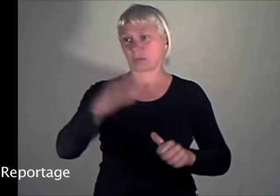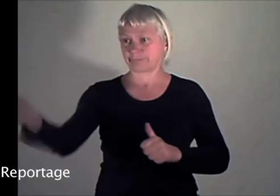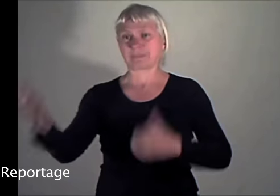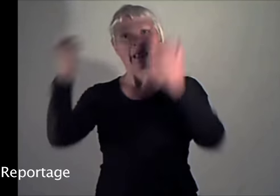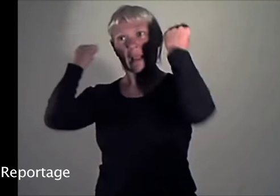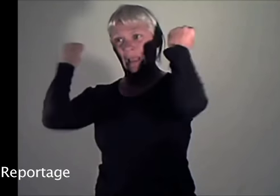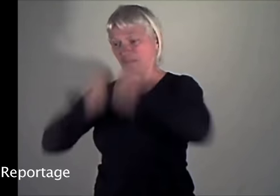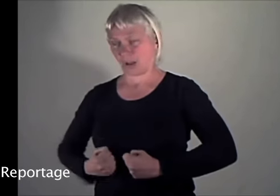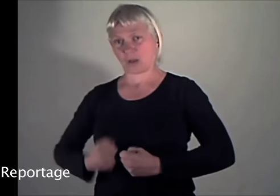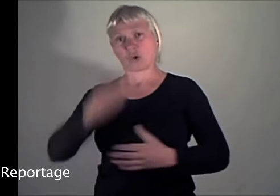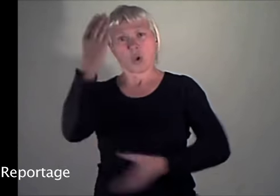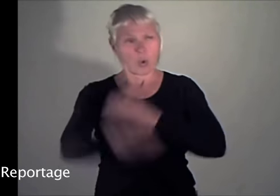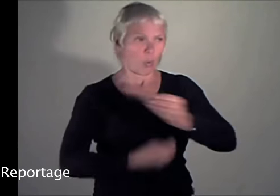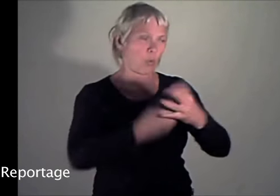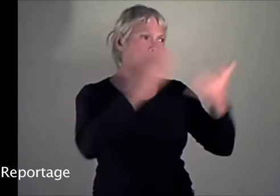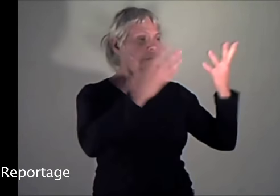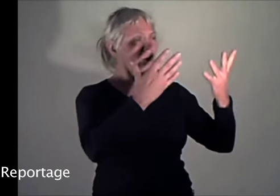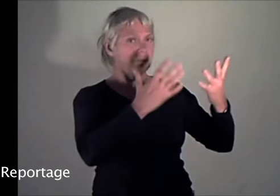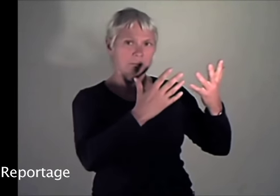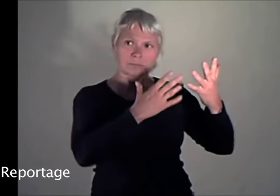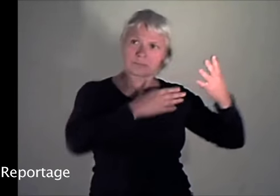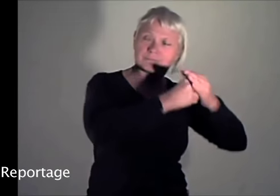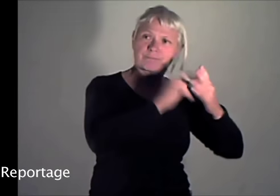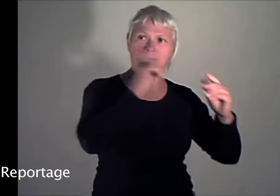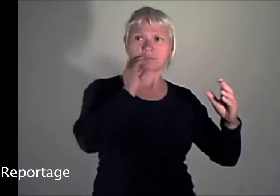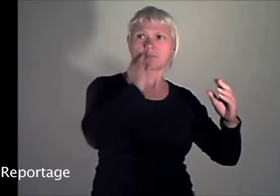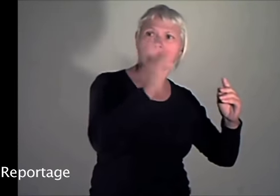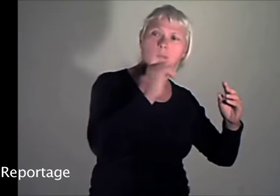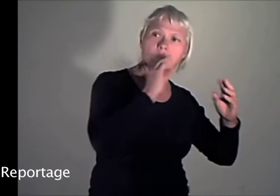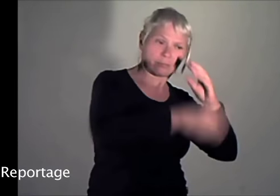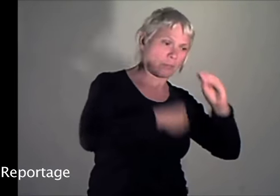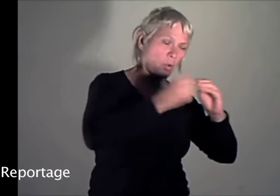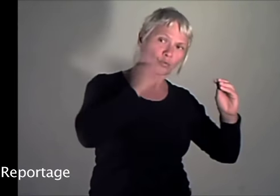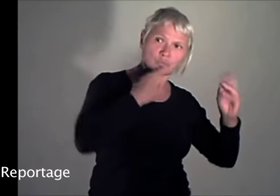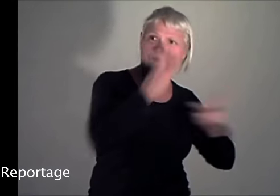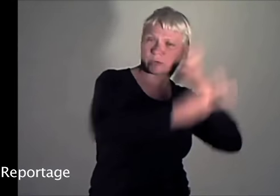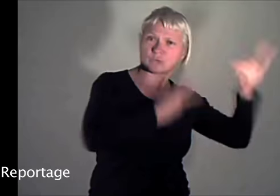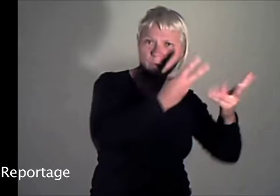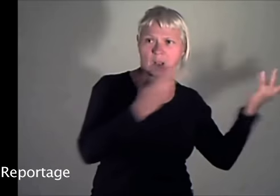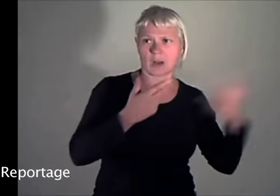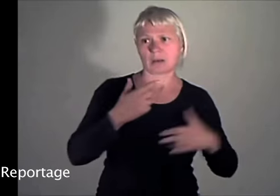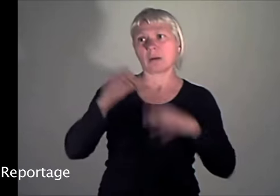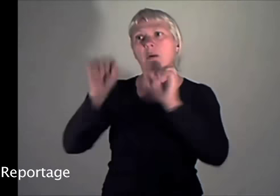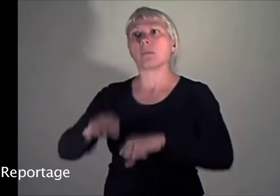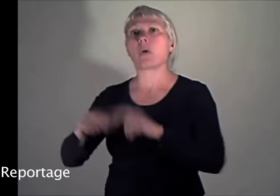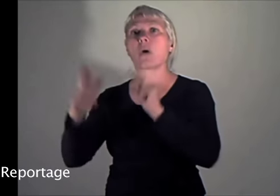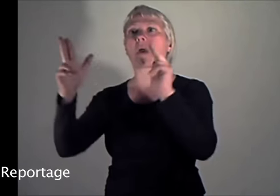la norme et d'essayer. Il y a beaucoup de sourds qui font ce choix. Hein. Nous, c'est pas facile en fait de dire moi je suis sourd et je